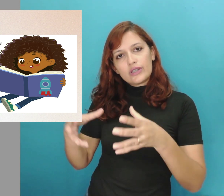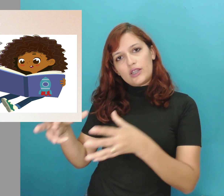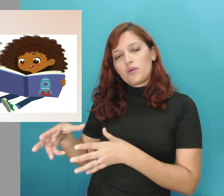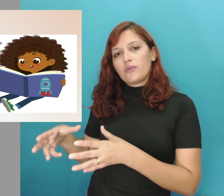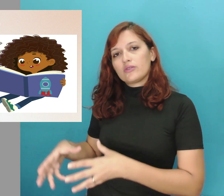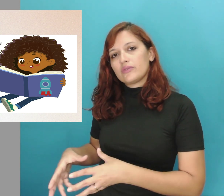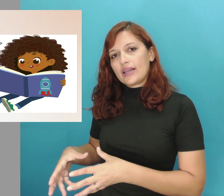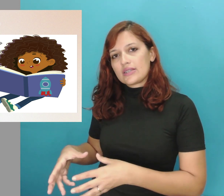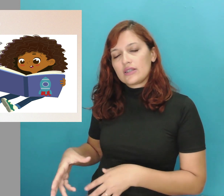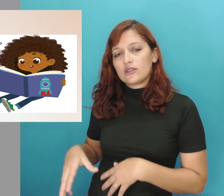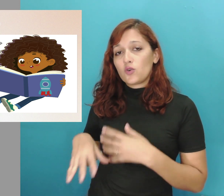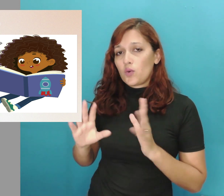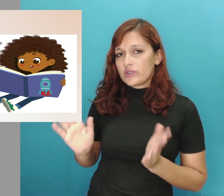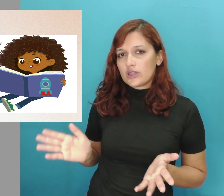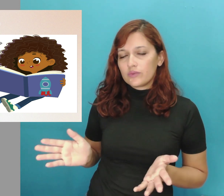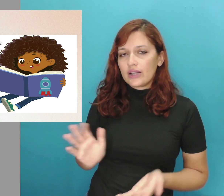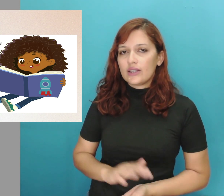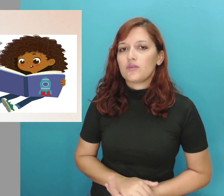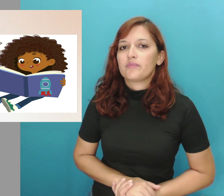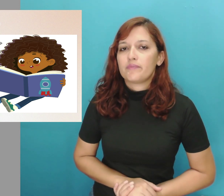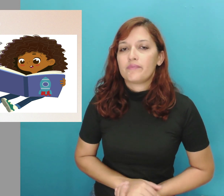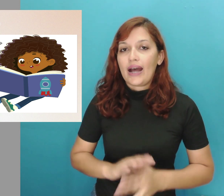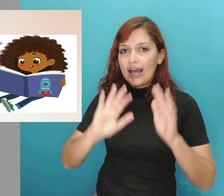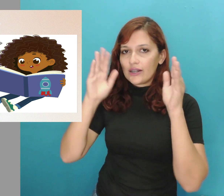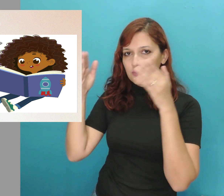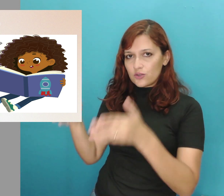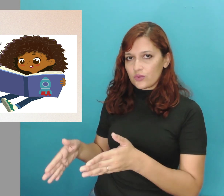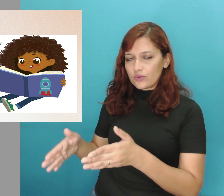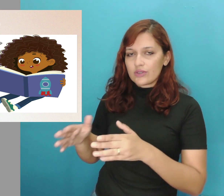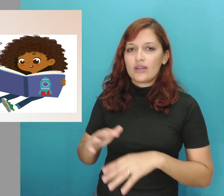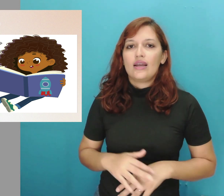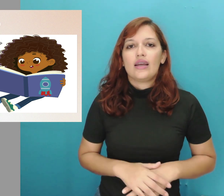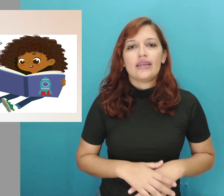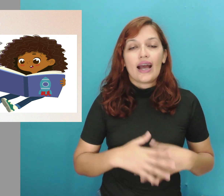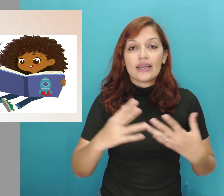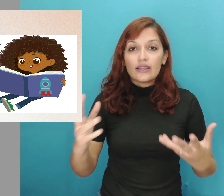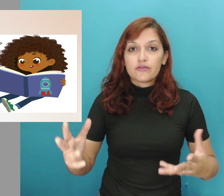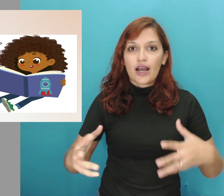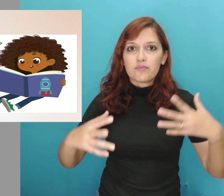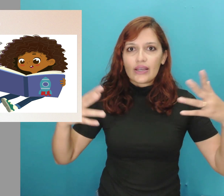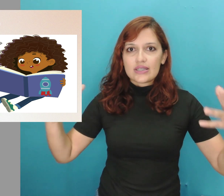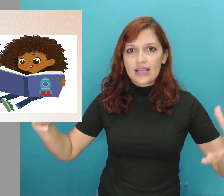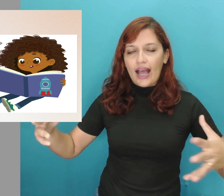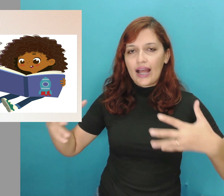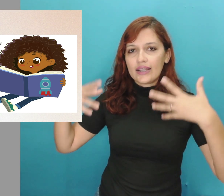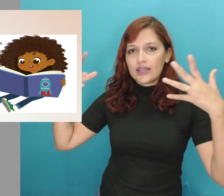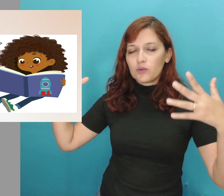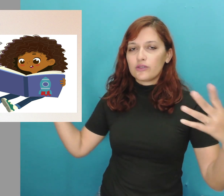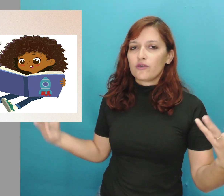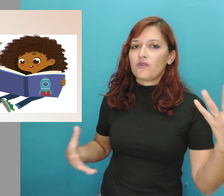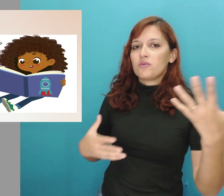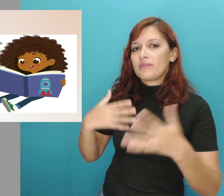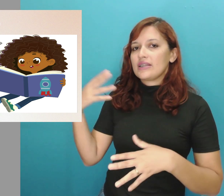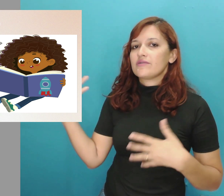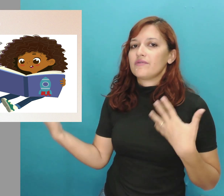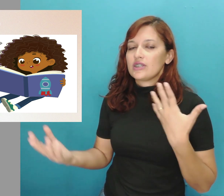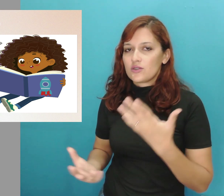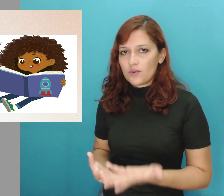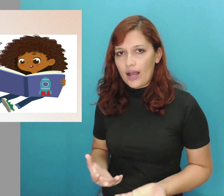língua portuguesa como segunda língua para os surdos. E aí vai pensar a língua de uma forma mais